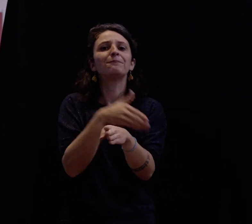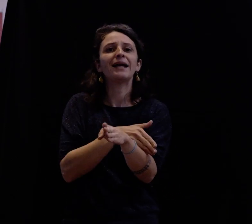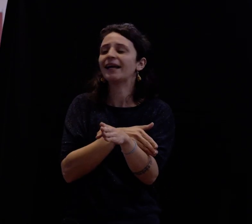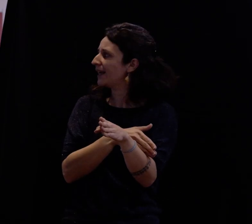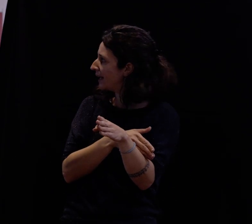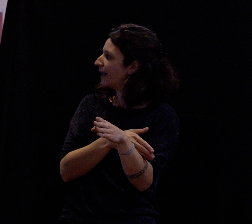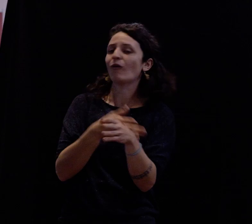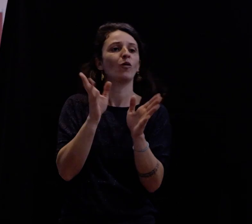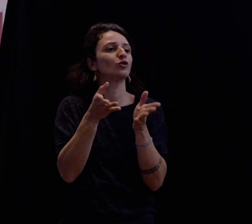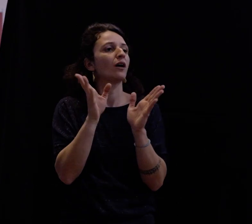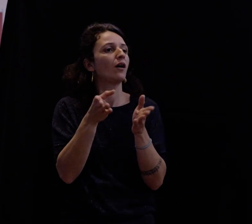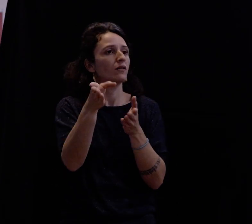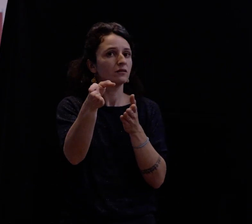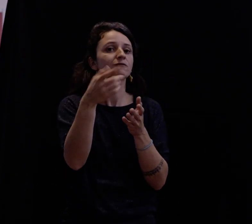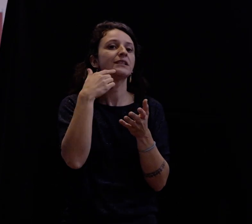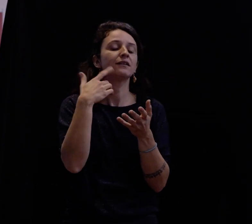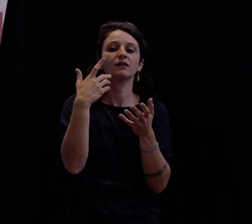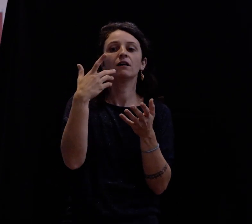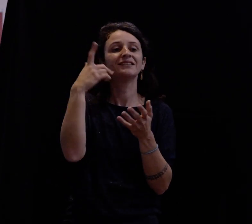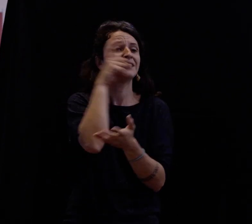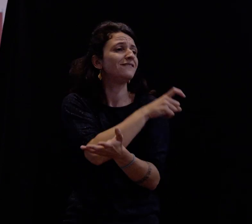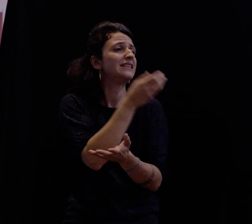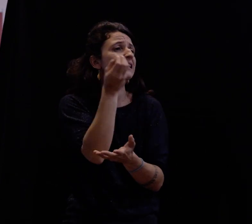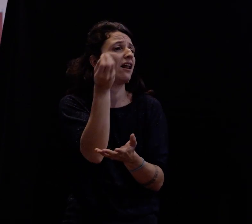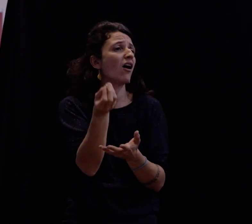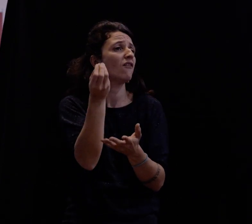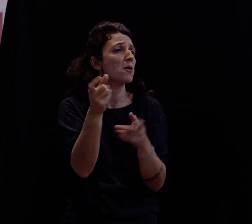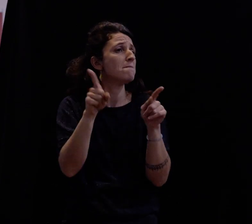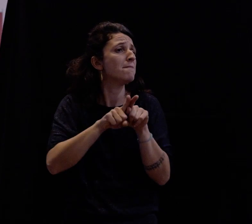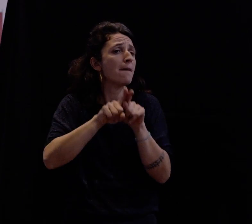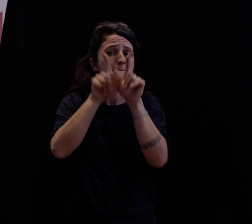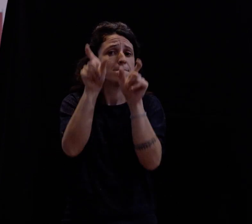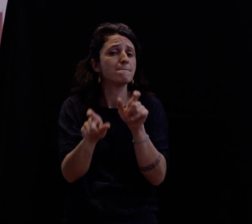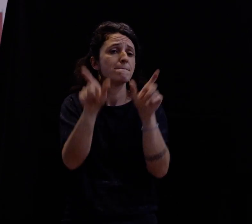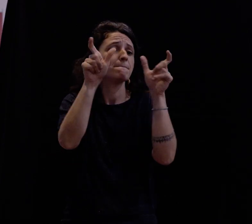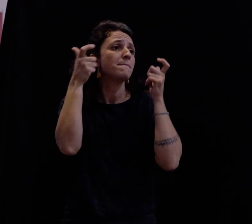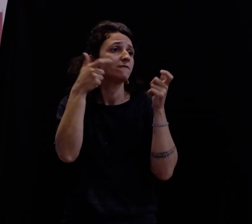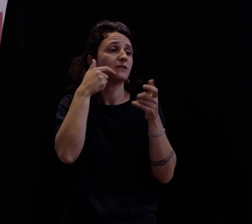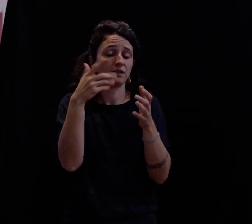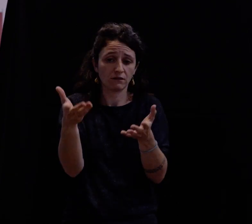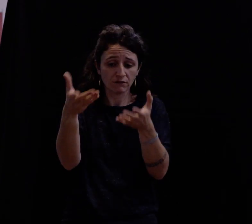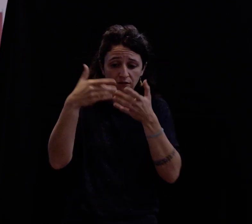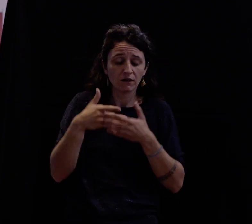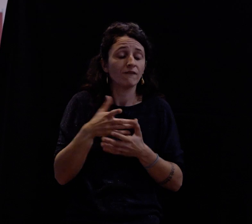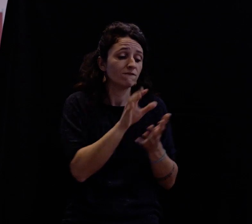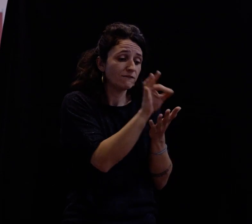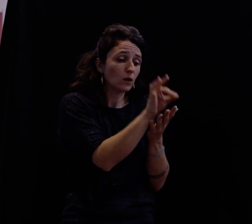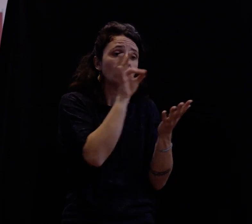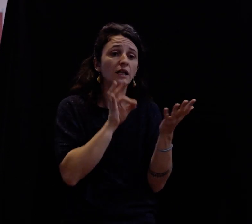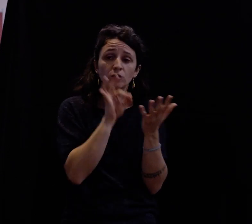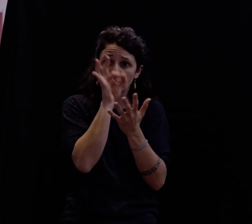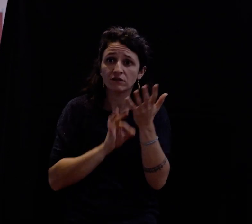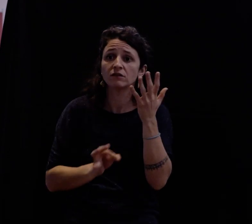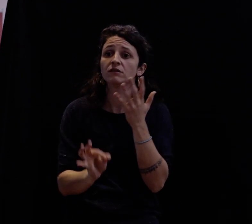si ils avaient des difficultés à avoir des enfants. On fait une fécondation in vitro, on vérifie que l'embryon il n'a pas la mutation, et ensuite on